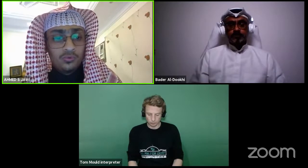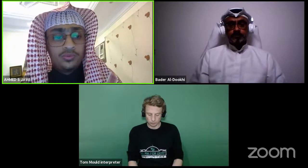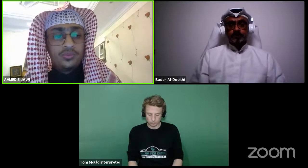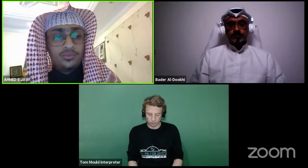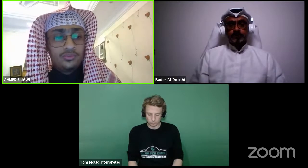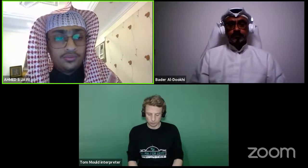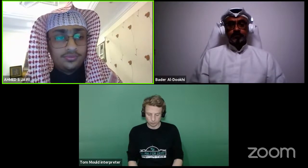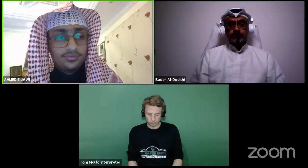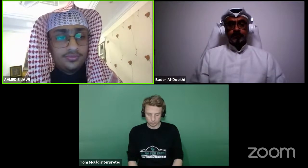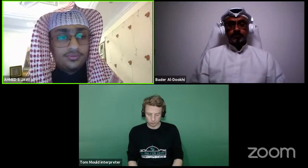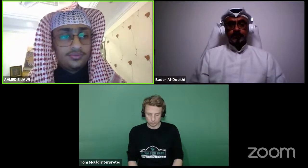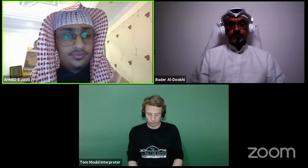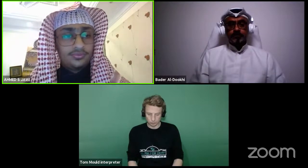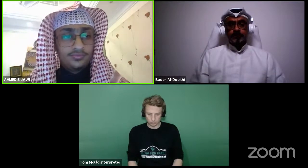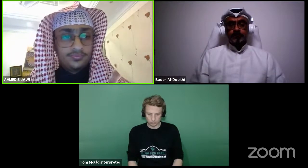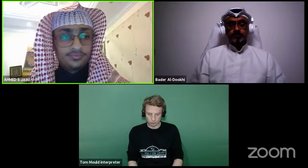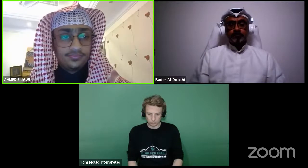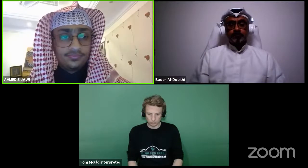يؤمنون.